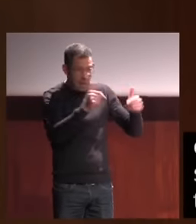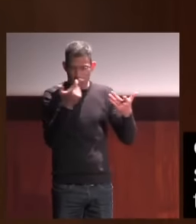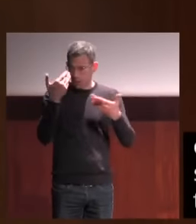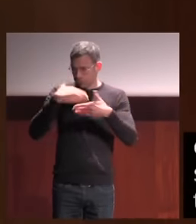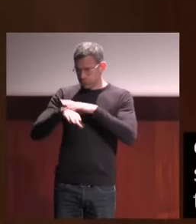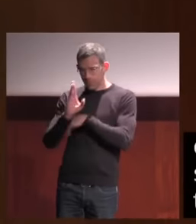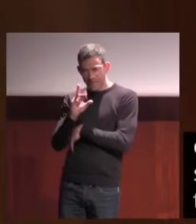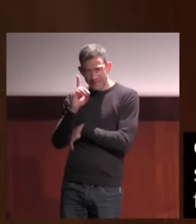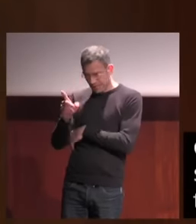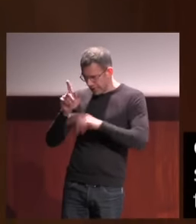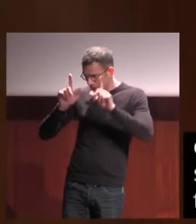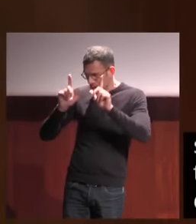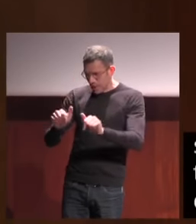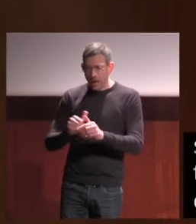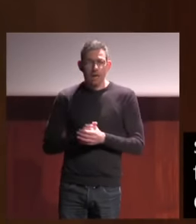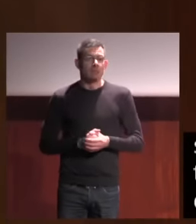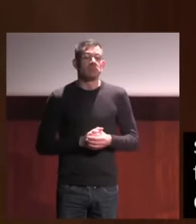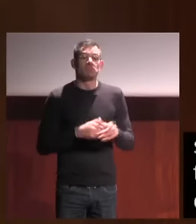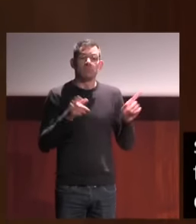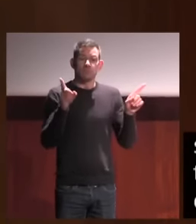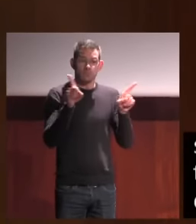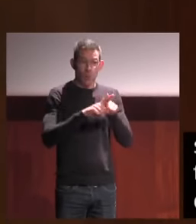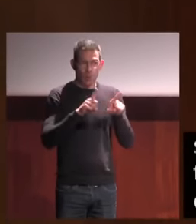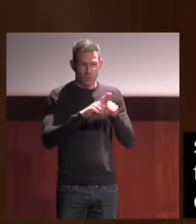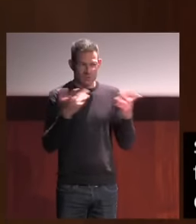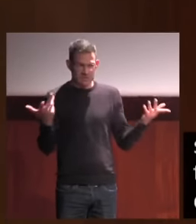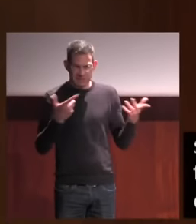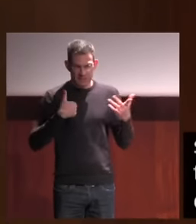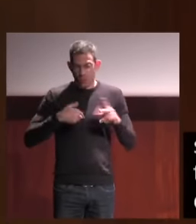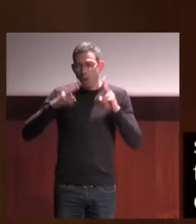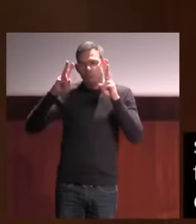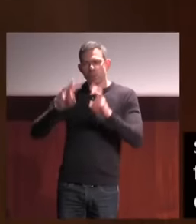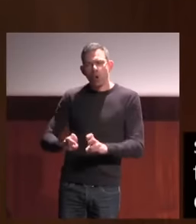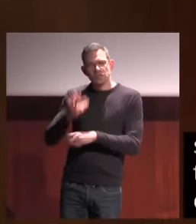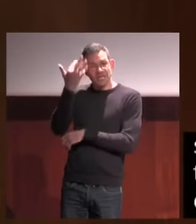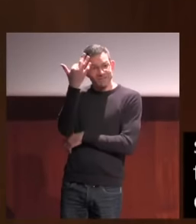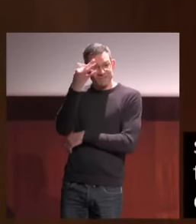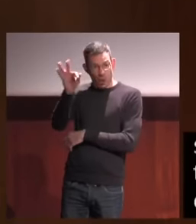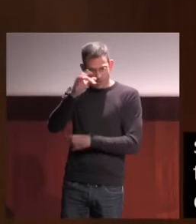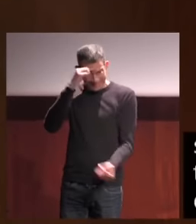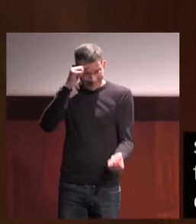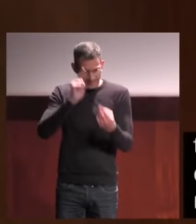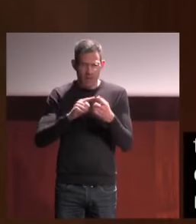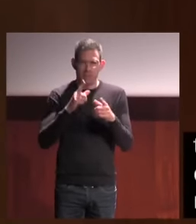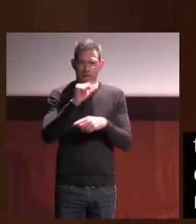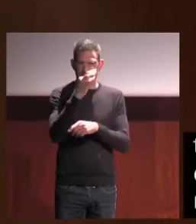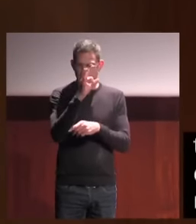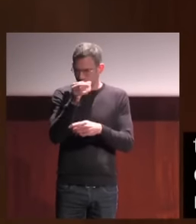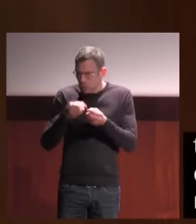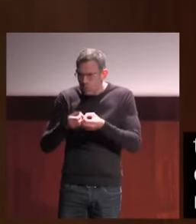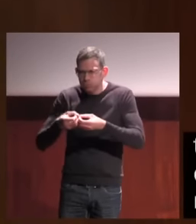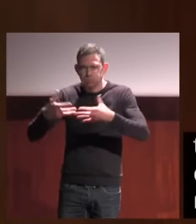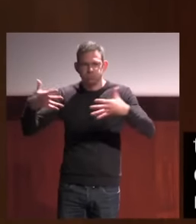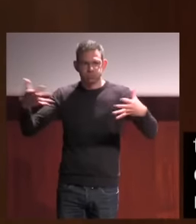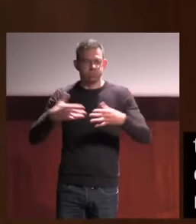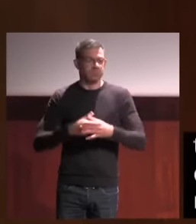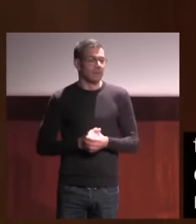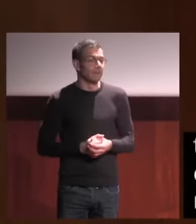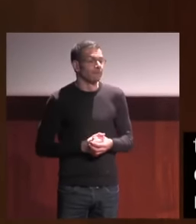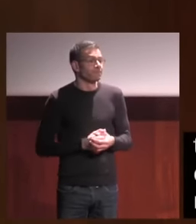dessinée, en témoigne aussi la vitalité de la recherche française sur le sujet, ou encore